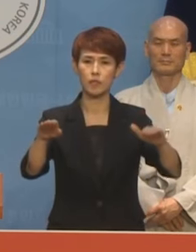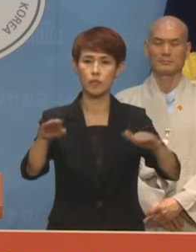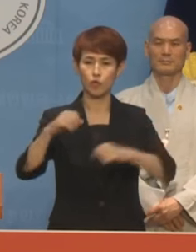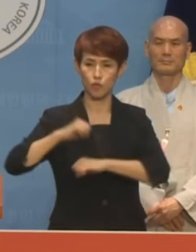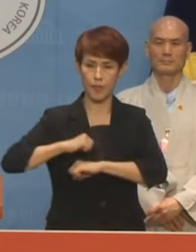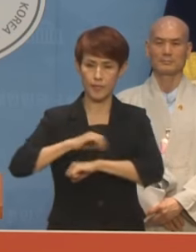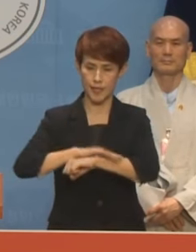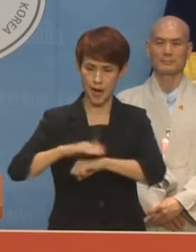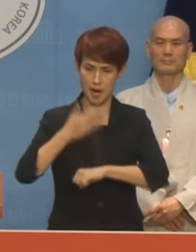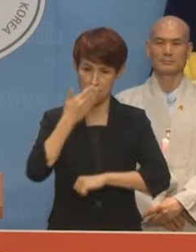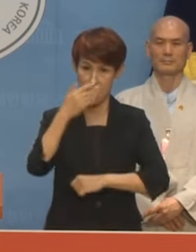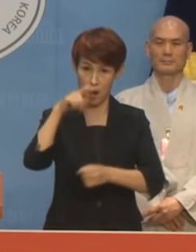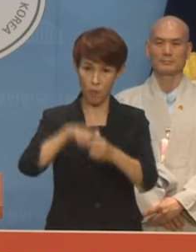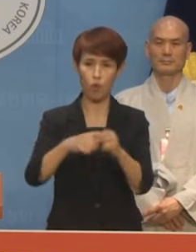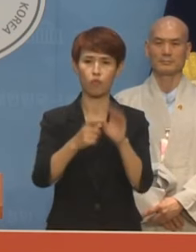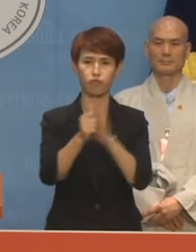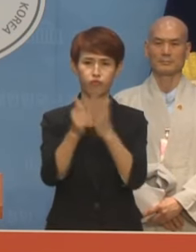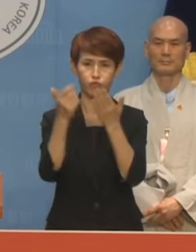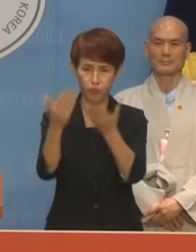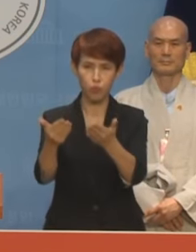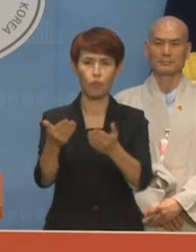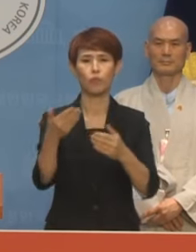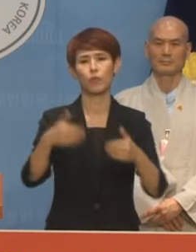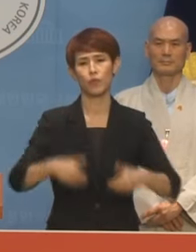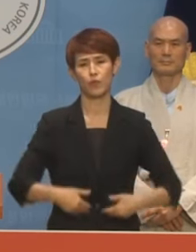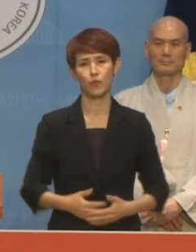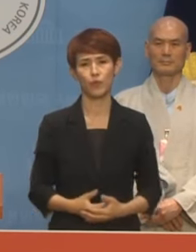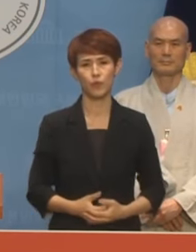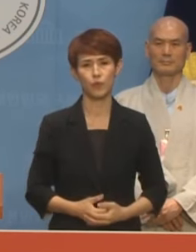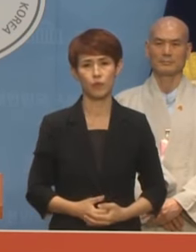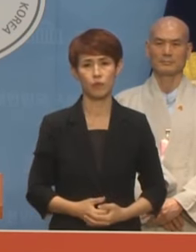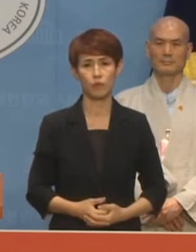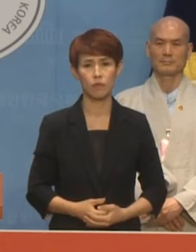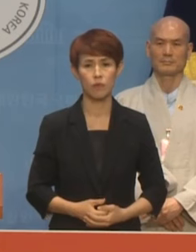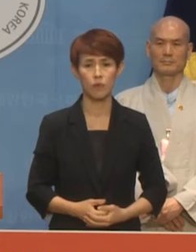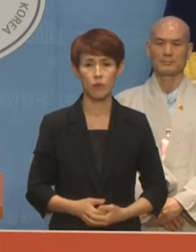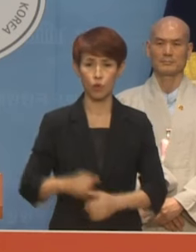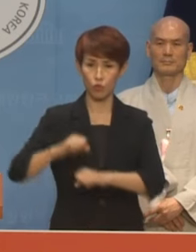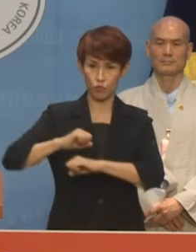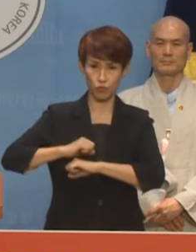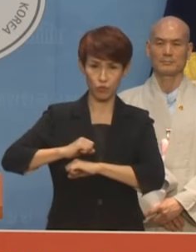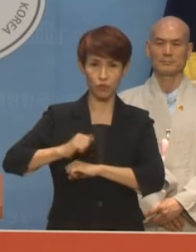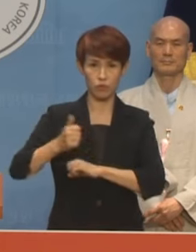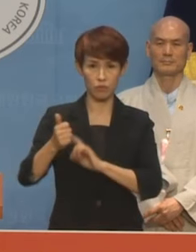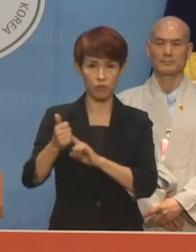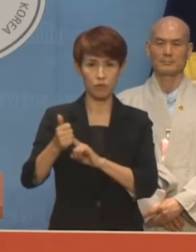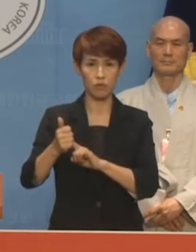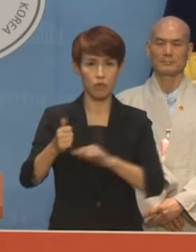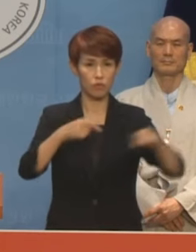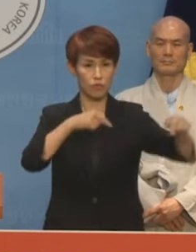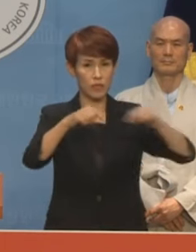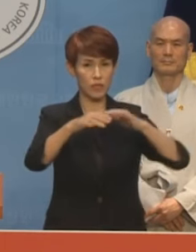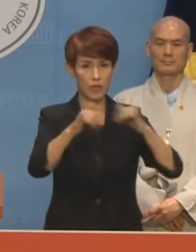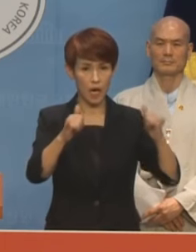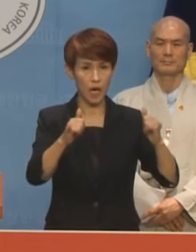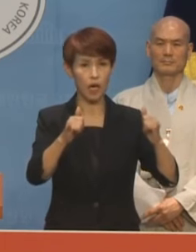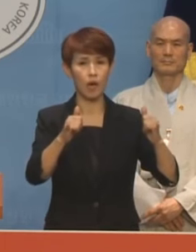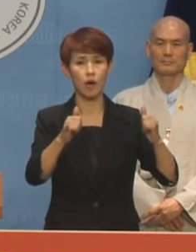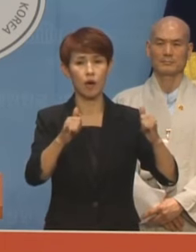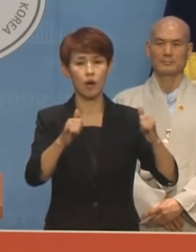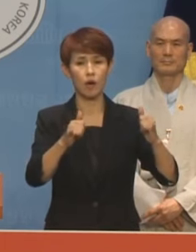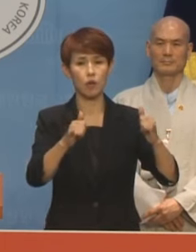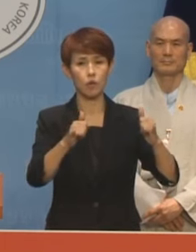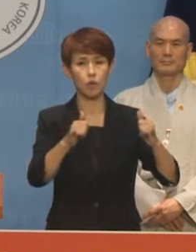마칠 수 있도록 보장하고 신뢰를 주어야 할 것이다. 그리고 국군은 어느 위정자의 사병이나 어느